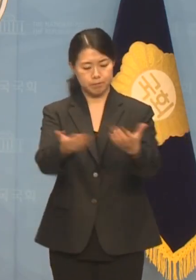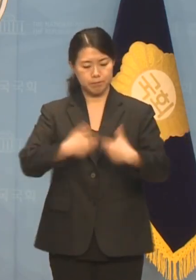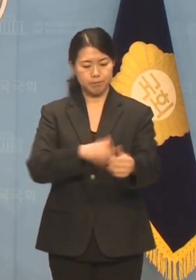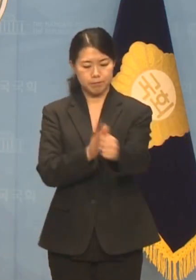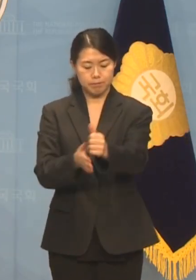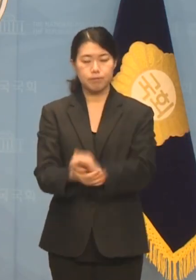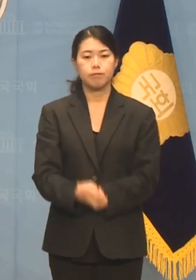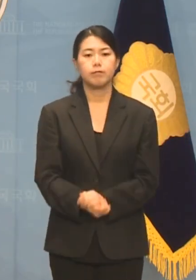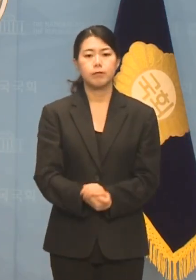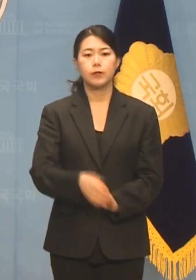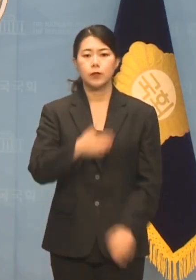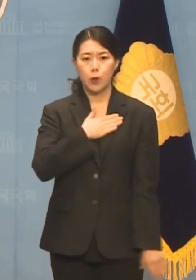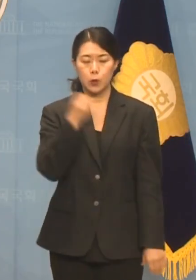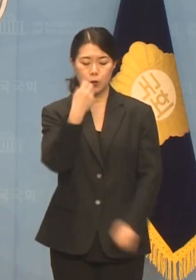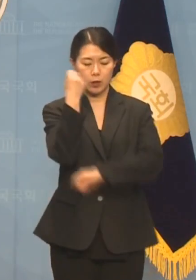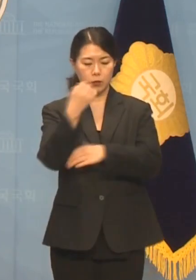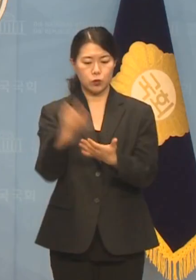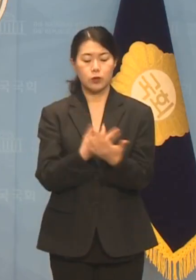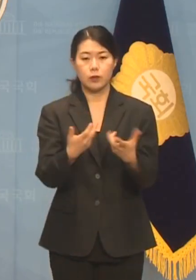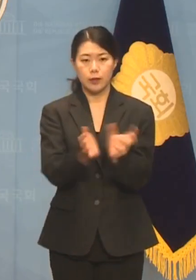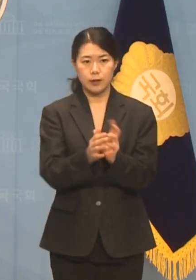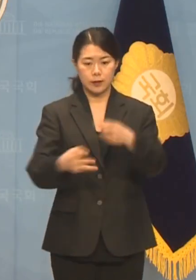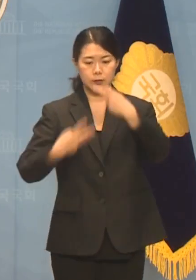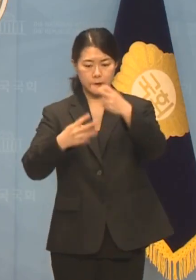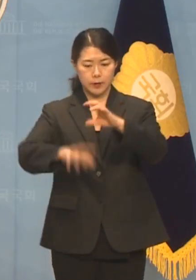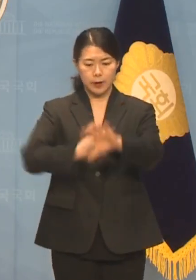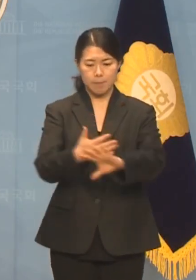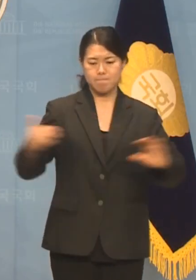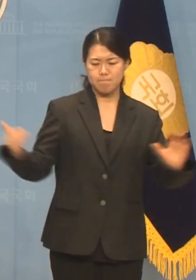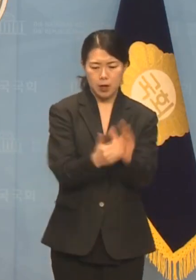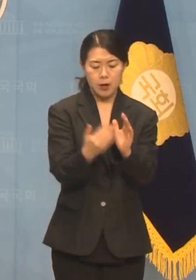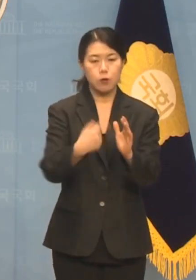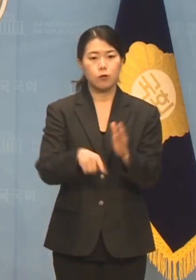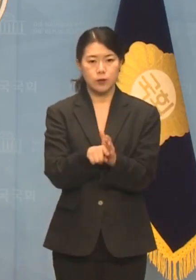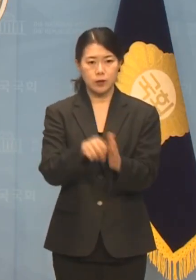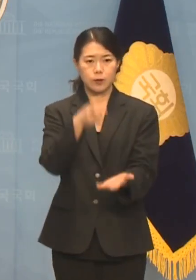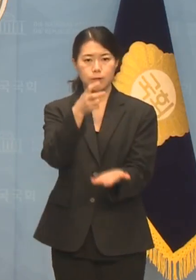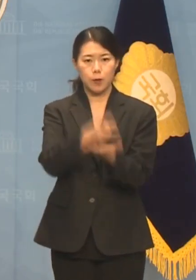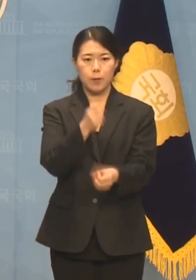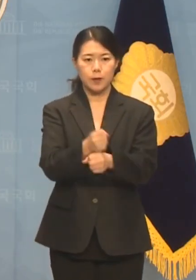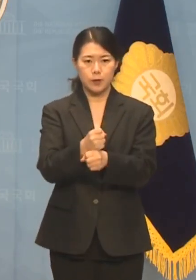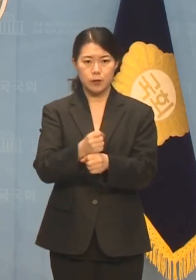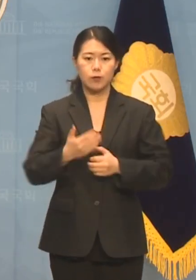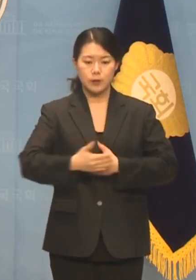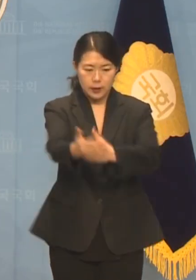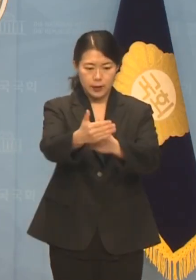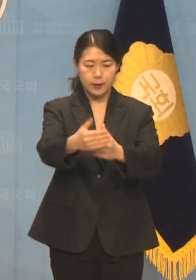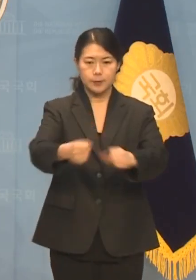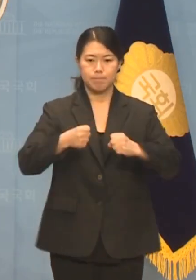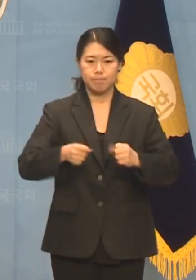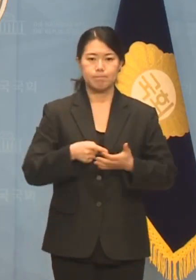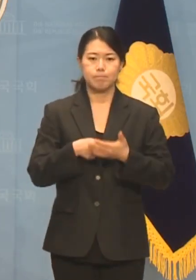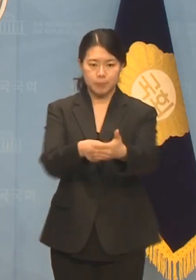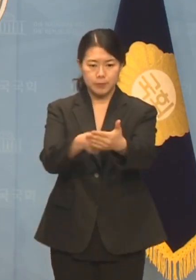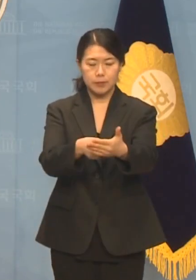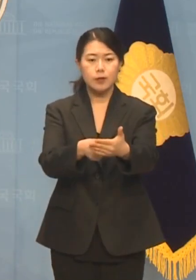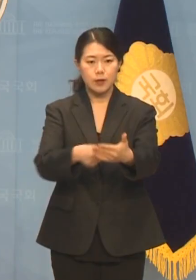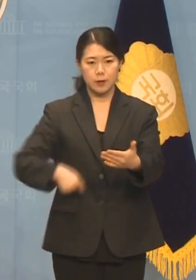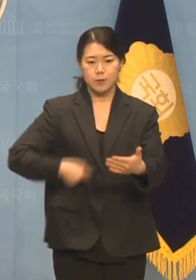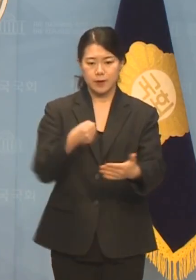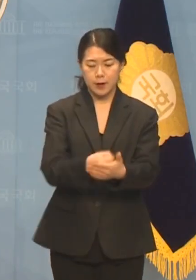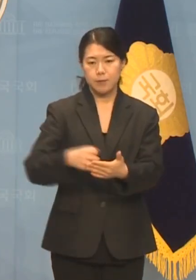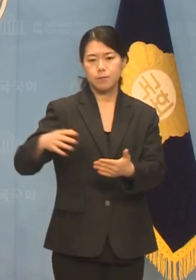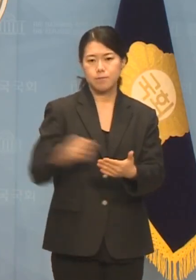호소드립니다. 저와 기본소득당은 12.3 내란 종식을 위한 입법 과제들을 힘차게 추진하는 그런 용기 있는